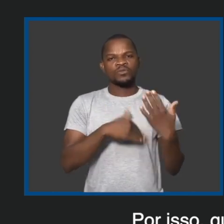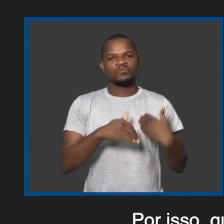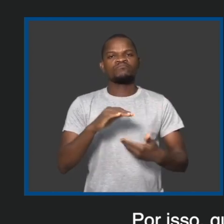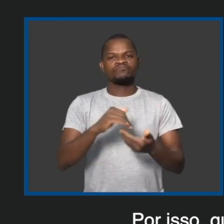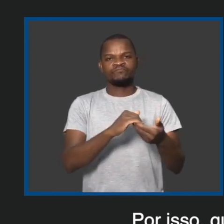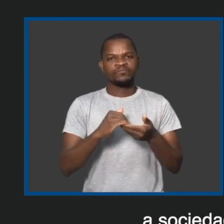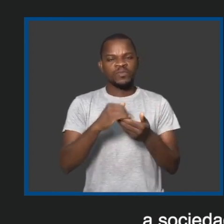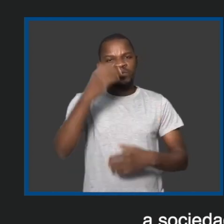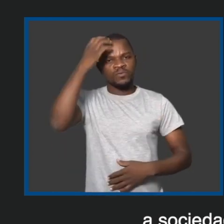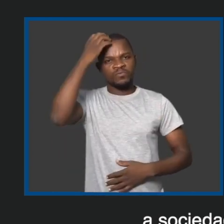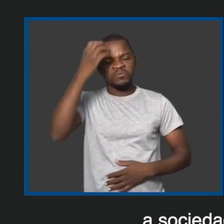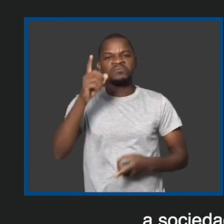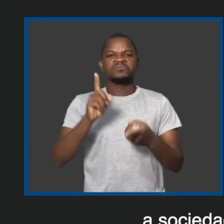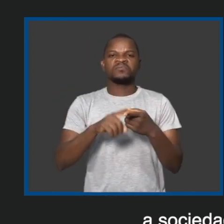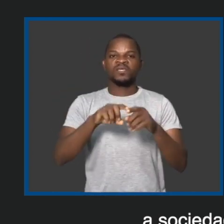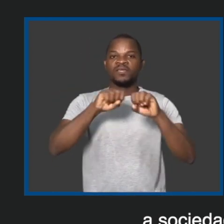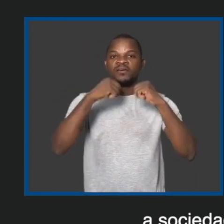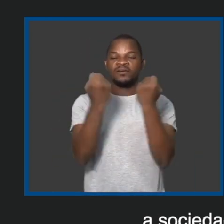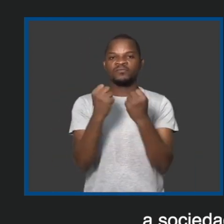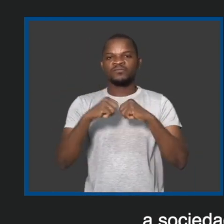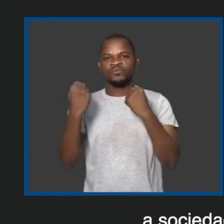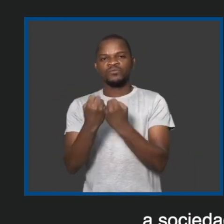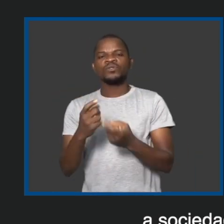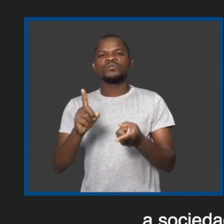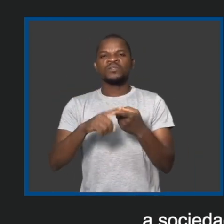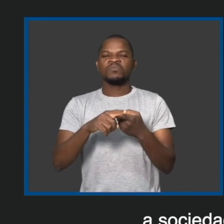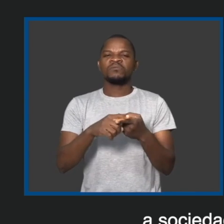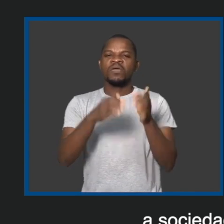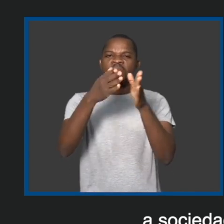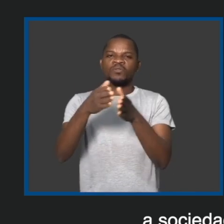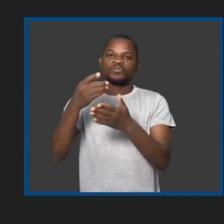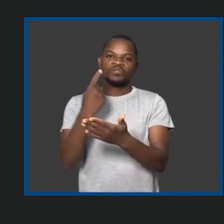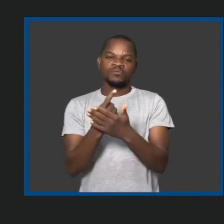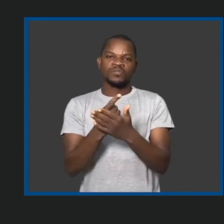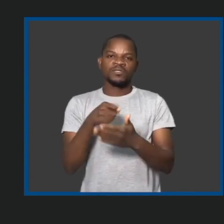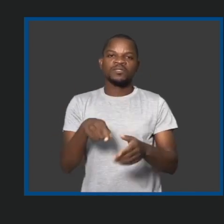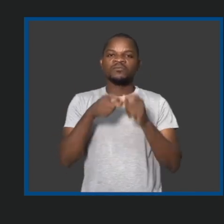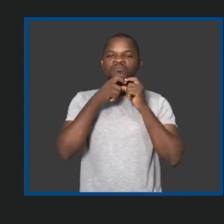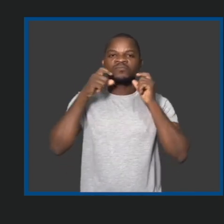parceria com o governo, a sociedade civil e os autores mais importantes aqui em Moçambique.